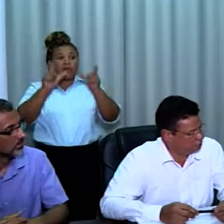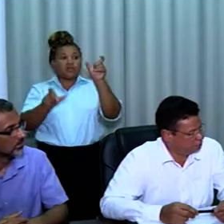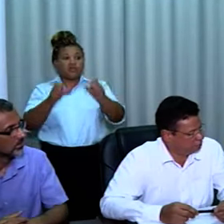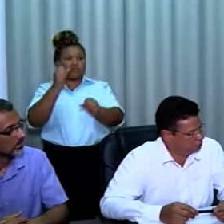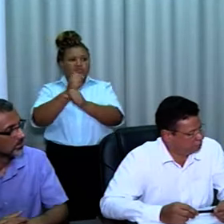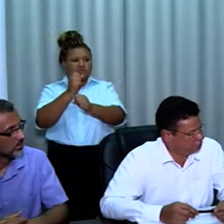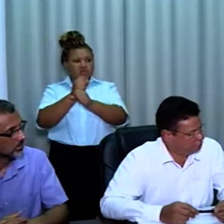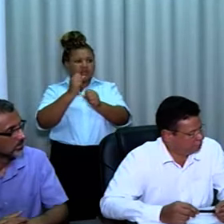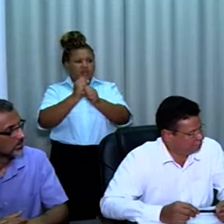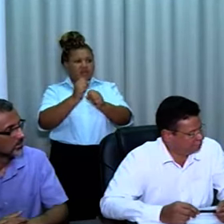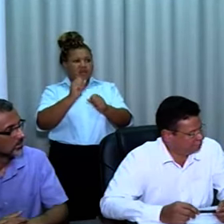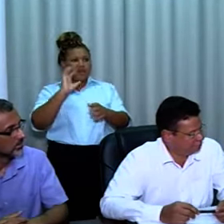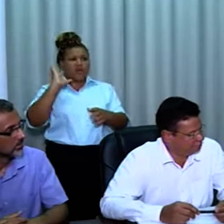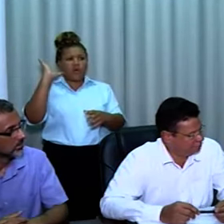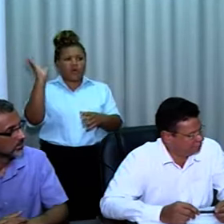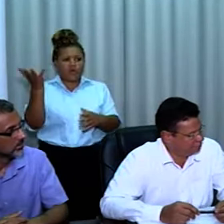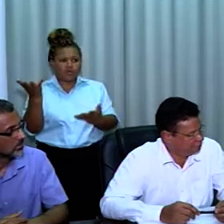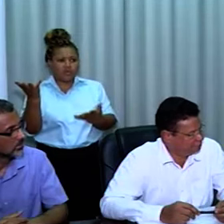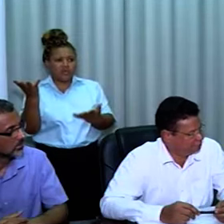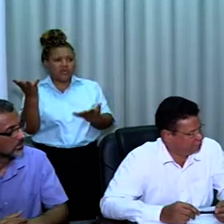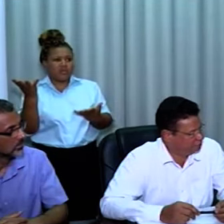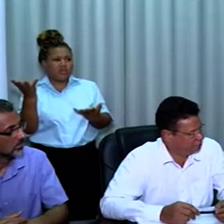tes odeurs, de tes ouvrages. Nous disons